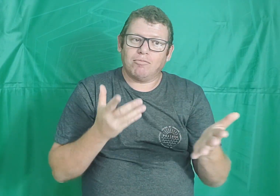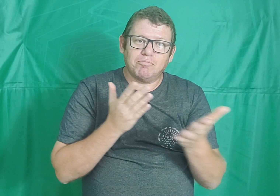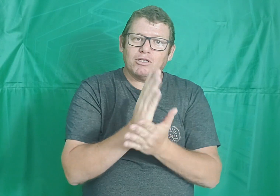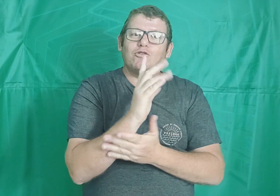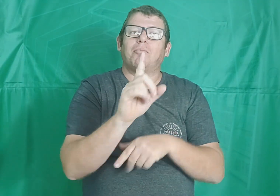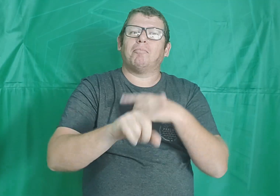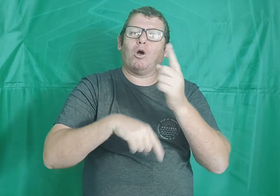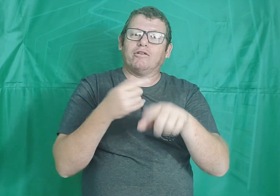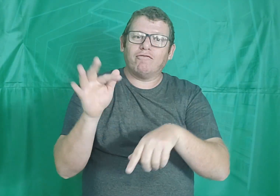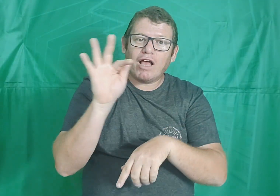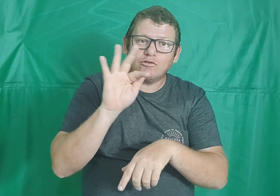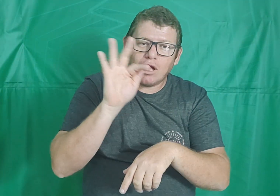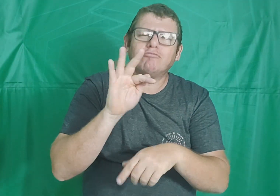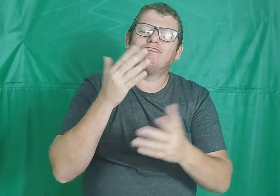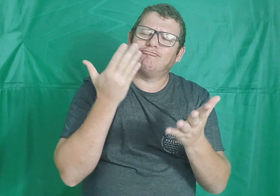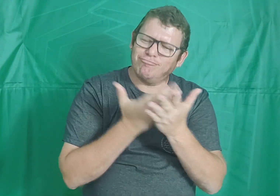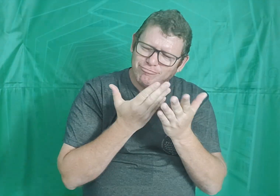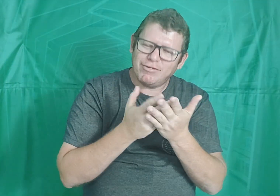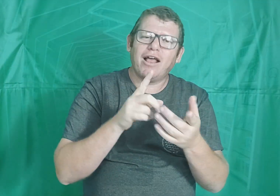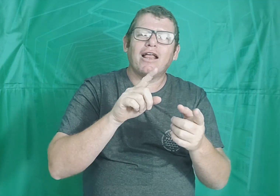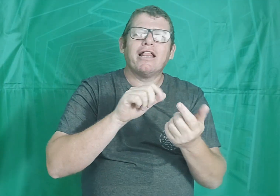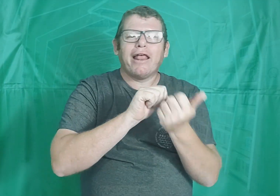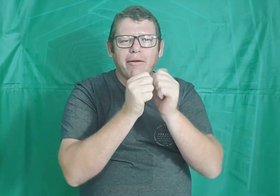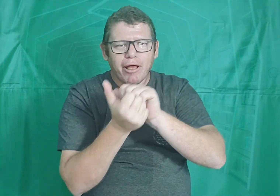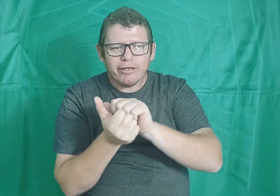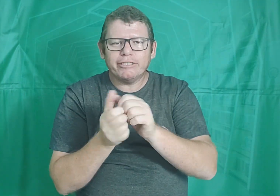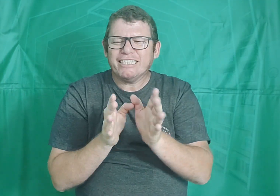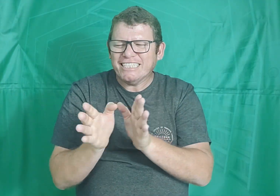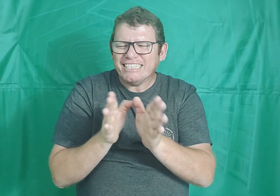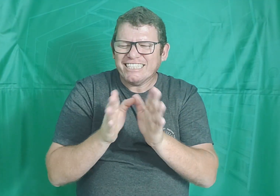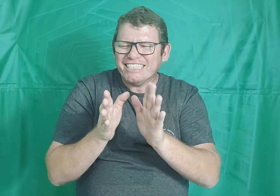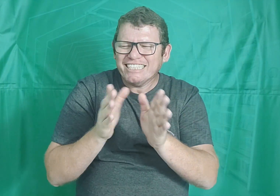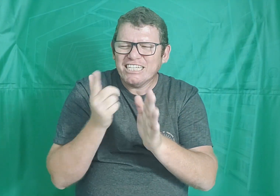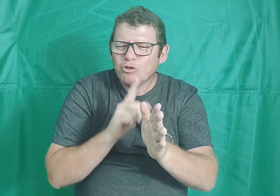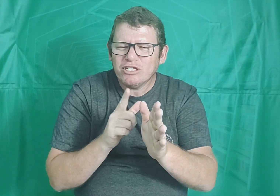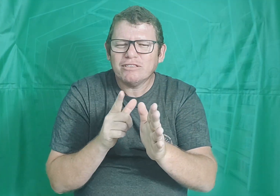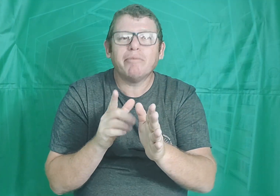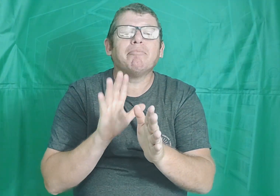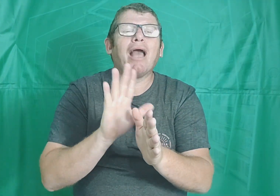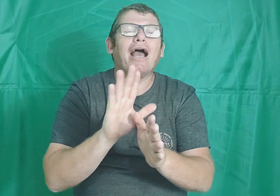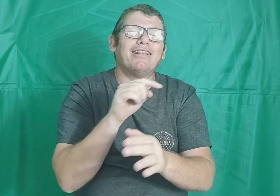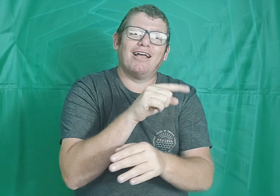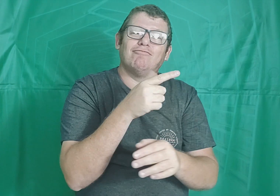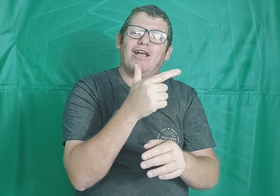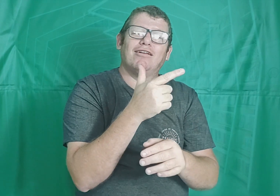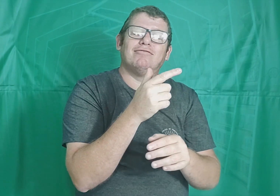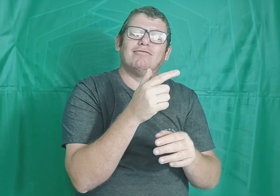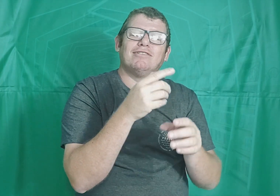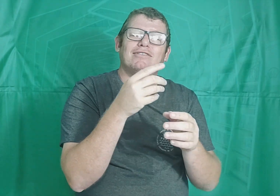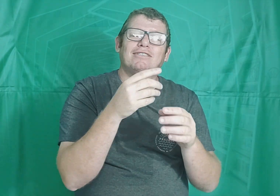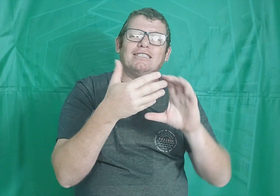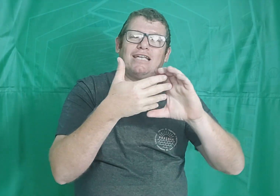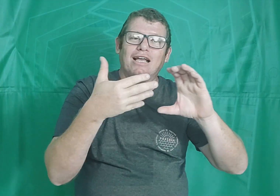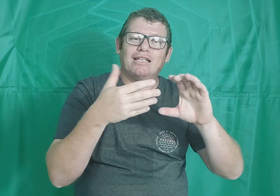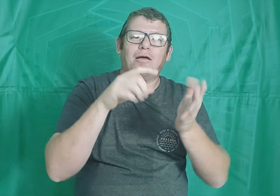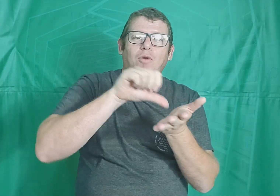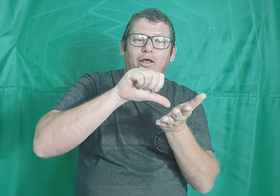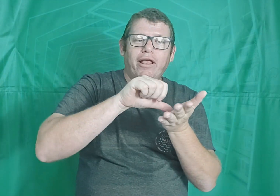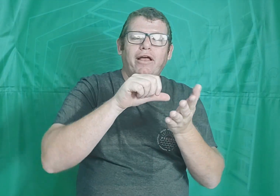Mais tarde, na faculdade, eu estudei muito, mas encontrei alguns obstáculos de acessibilidade. Cursei o ensino